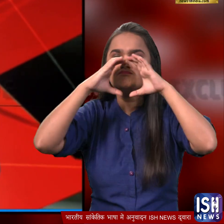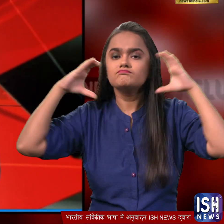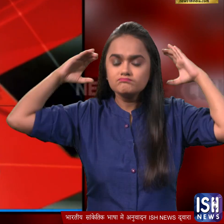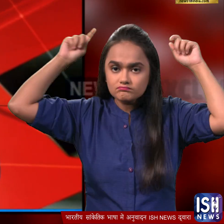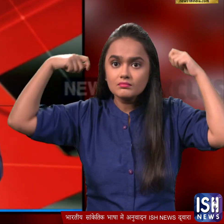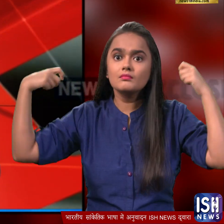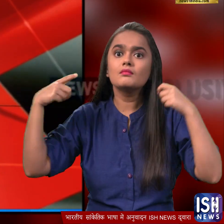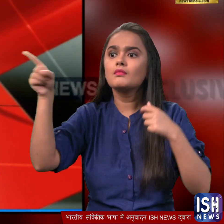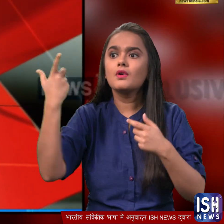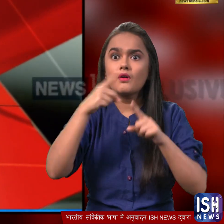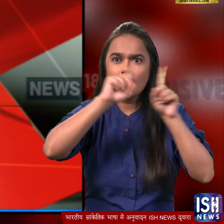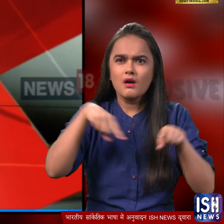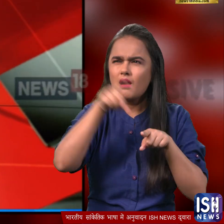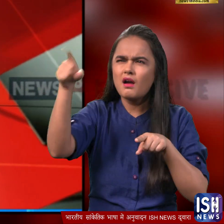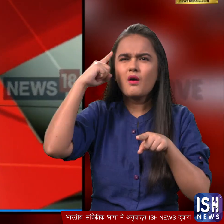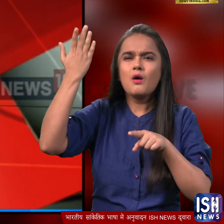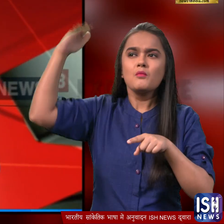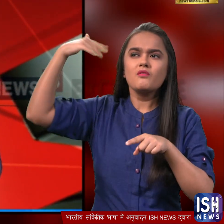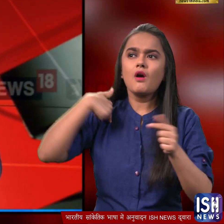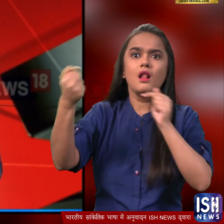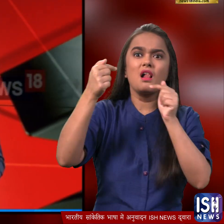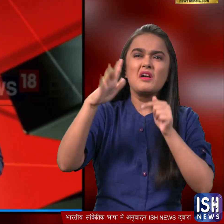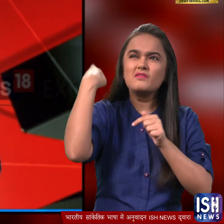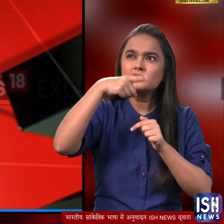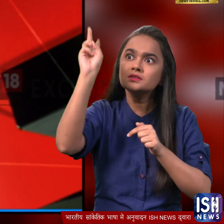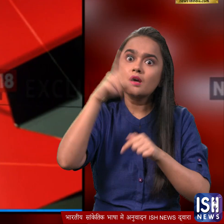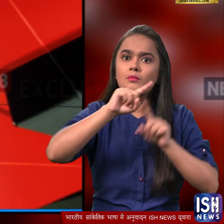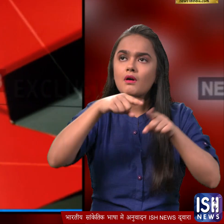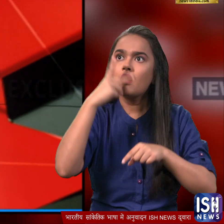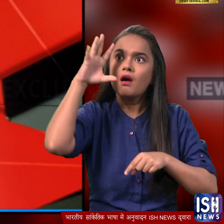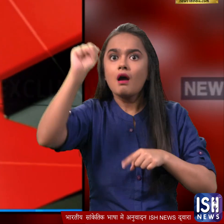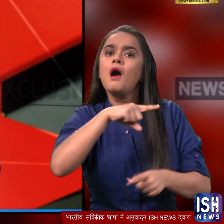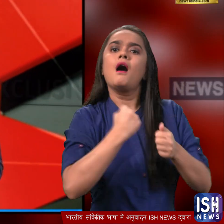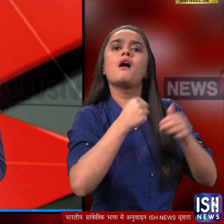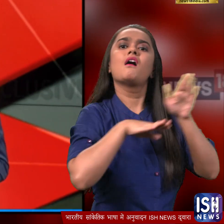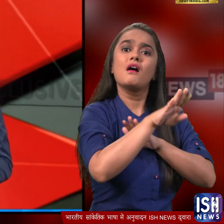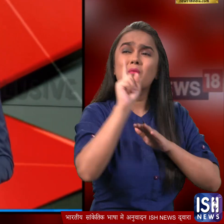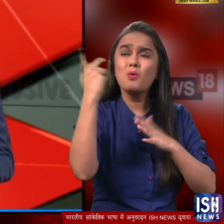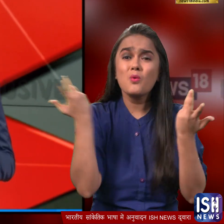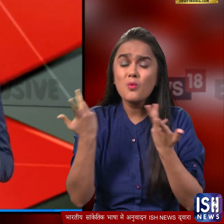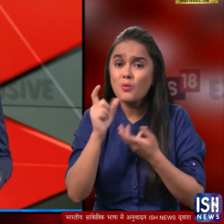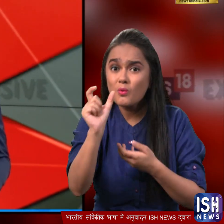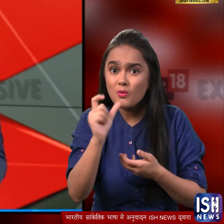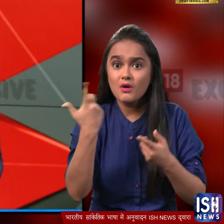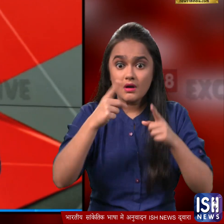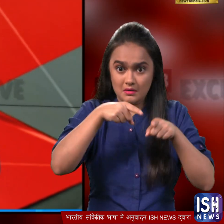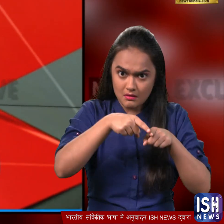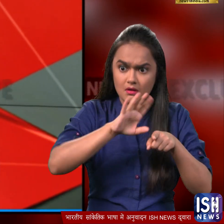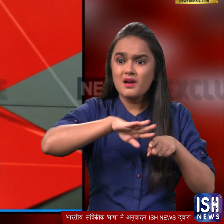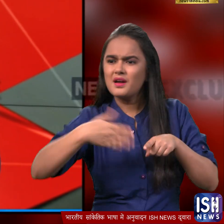रखा था, जिन्हें दुकानदार ने पहचान लिया, जिसकी वजह से पुरानी रंजिश की बात सामने आई। और चूंकि दुकान के मालिक अपने इलाके में व्यापारियों